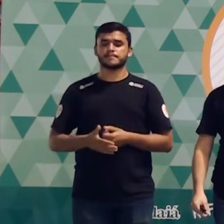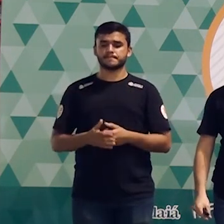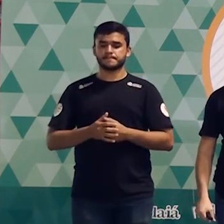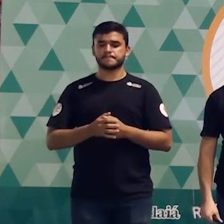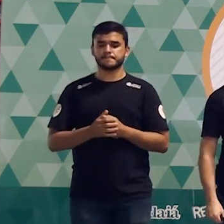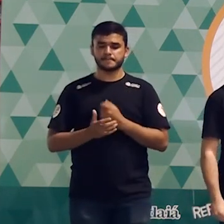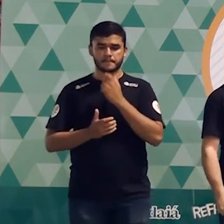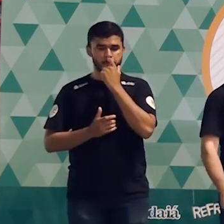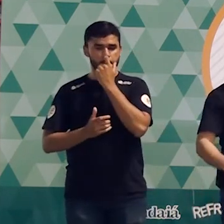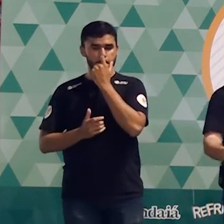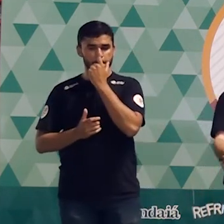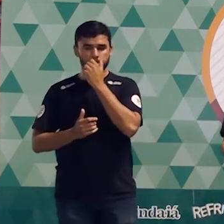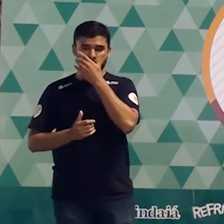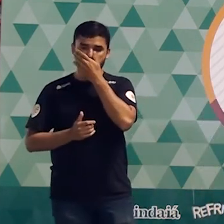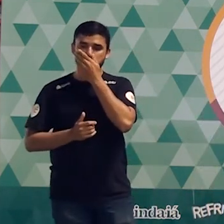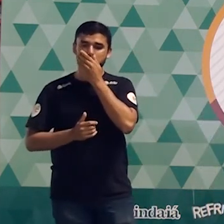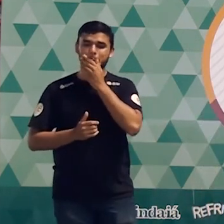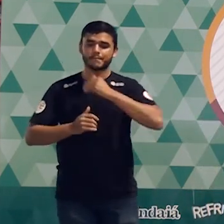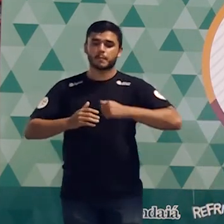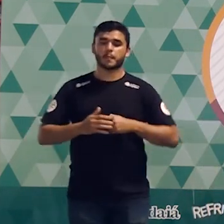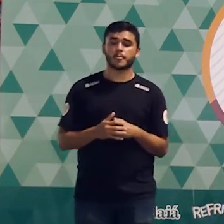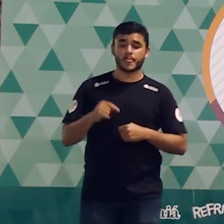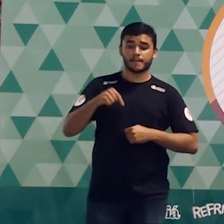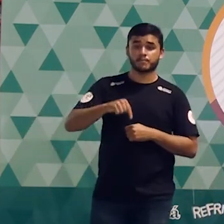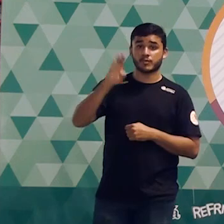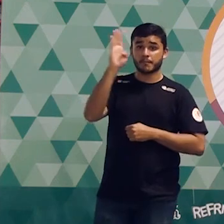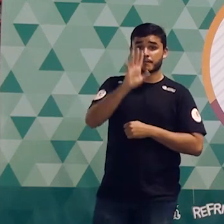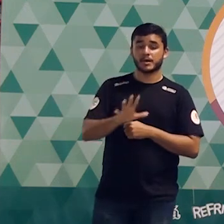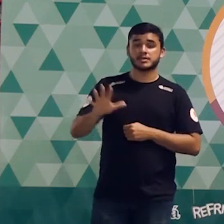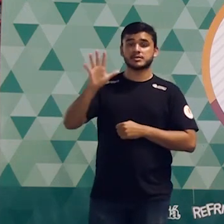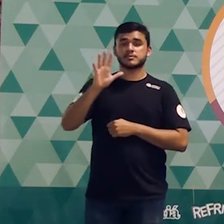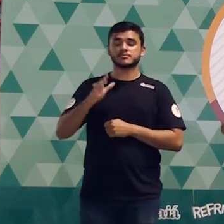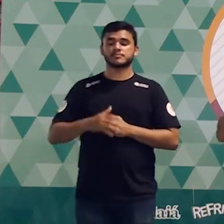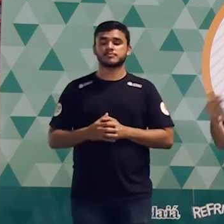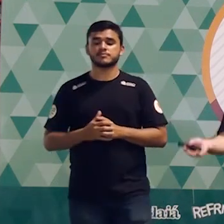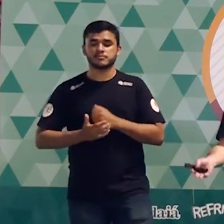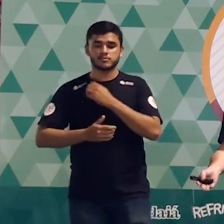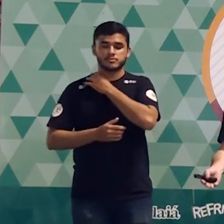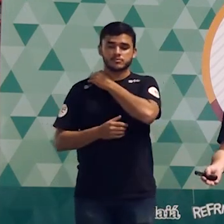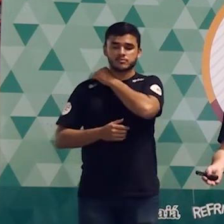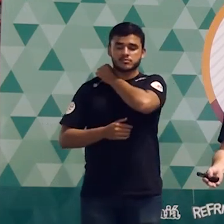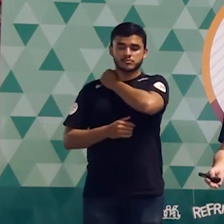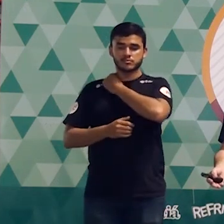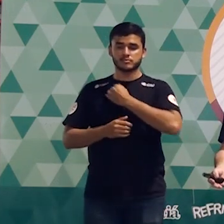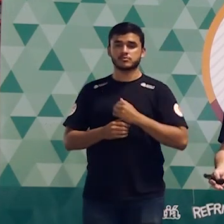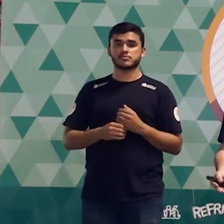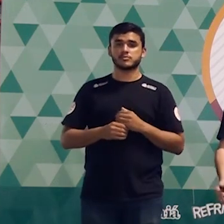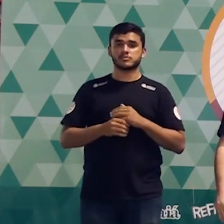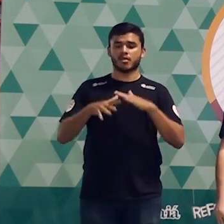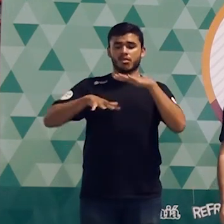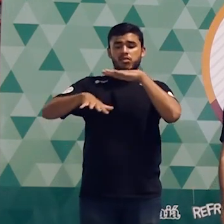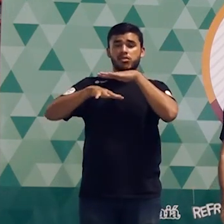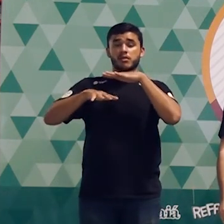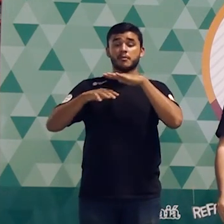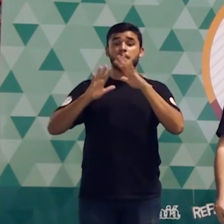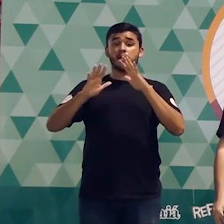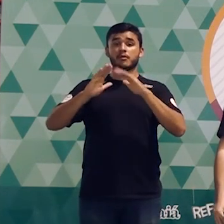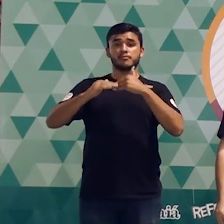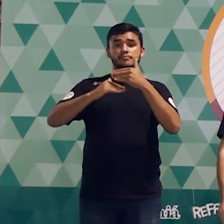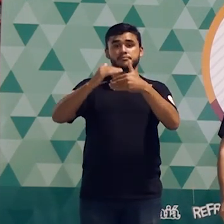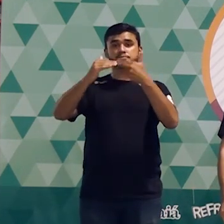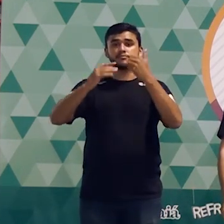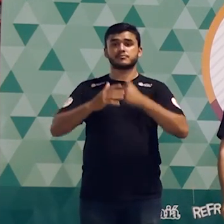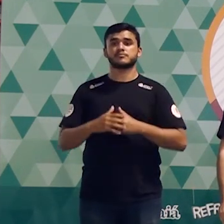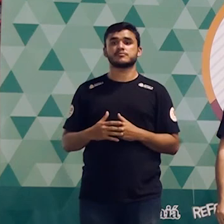Uma coisa muito importante, e que a gente já está sentindo no Brasil, porque o Brasil é um intermediário, não é mais um país subdesenvolvido pleno, mas ainda